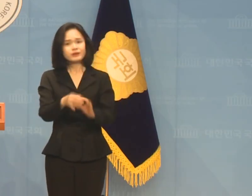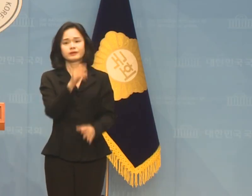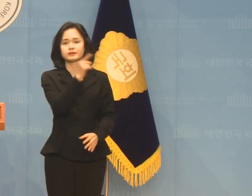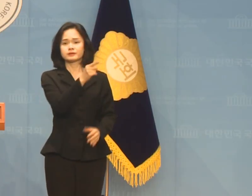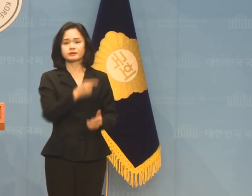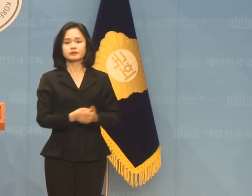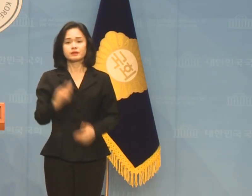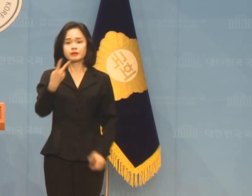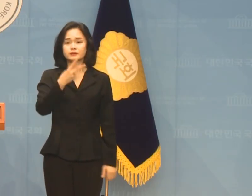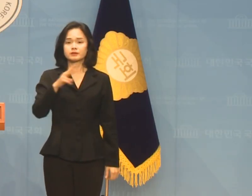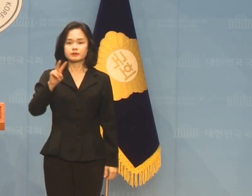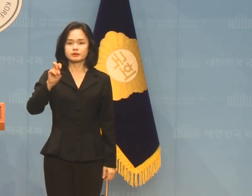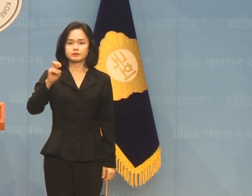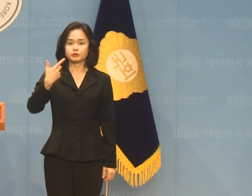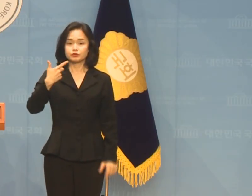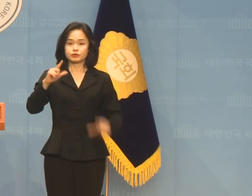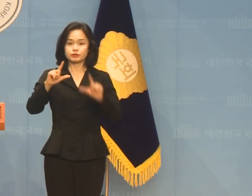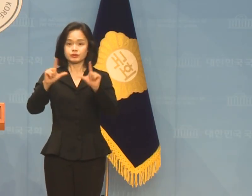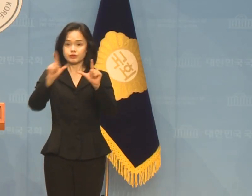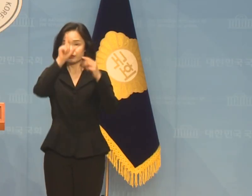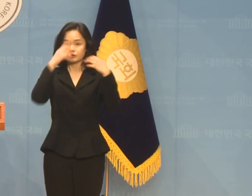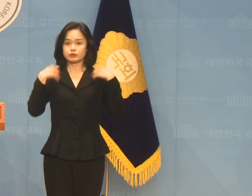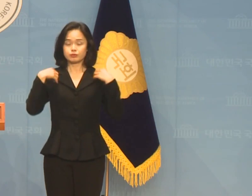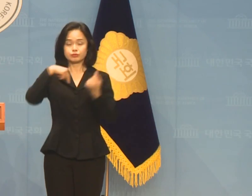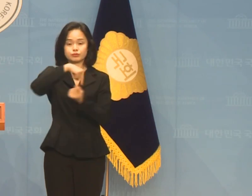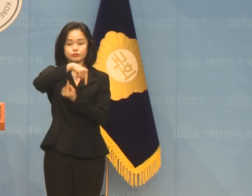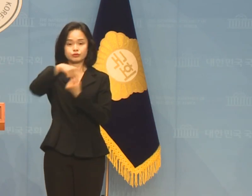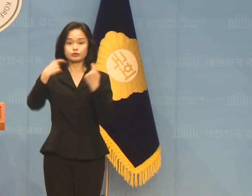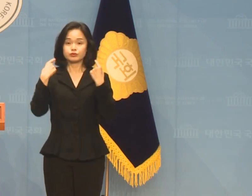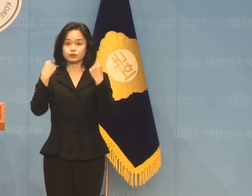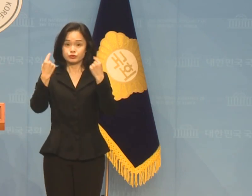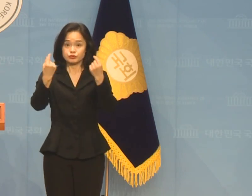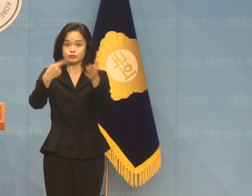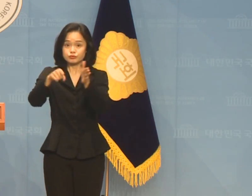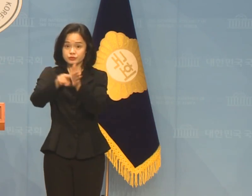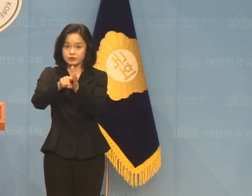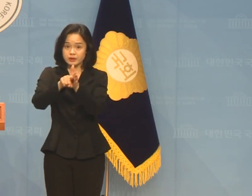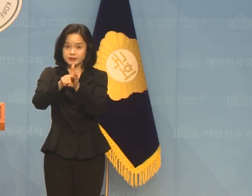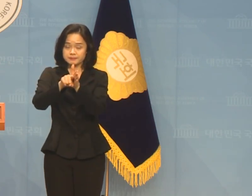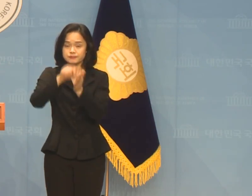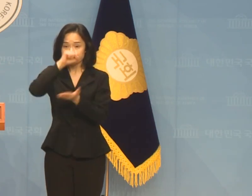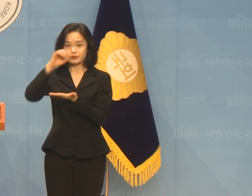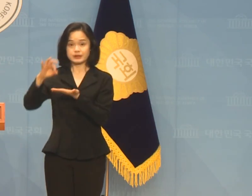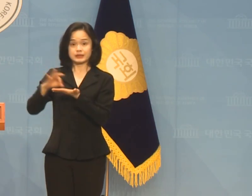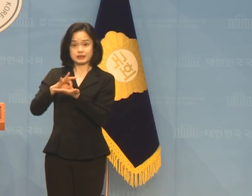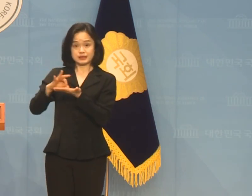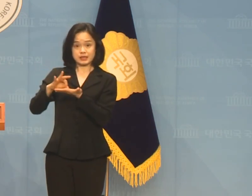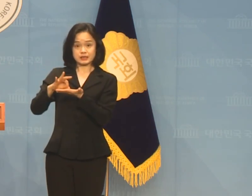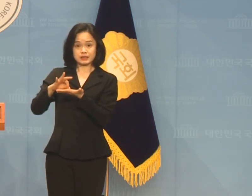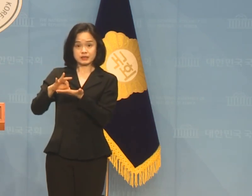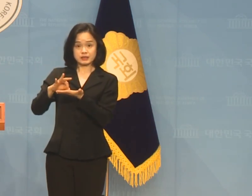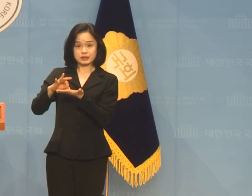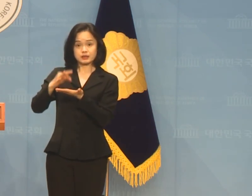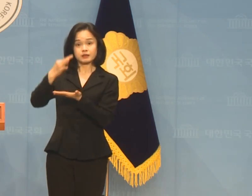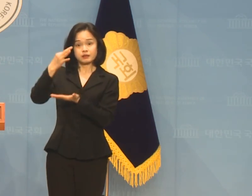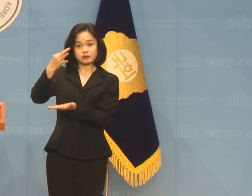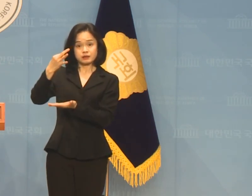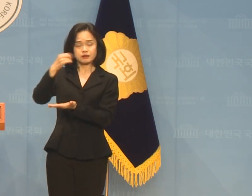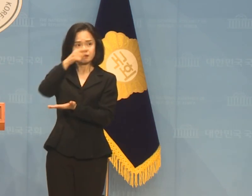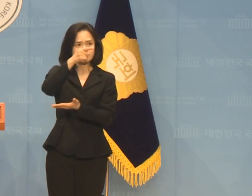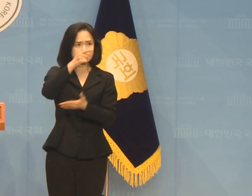2026년도 정부 유지 운영을 위한 최소한의 핵심 예산마저도 전액